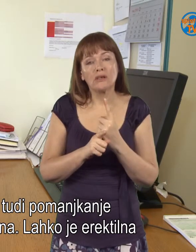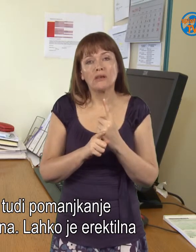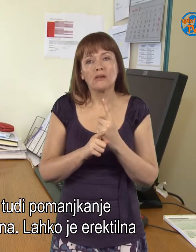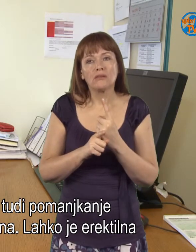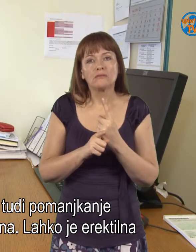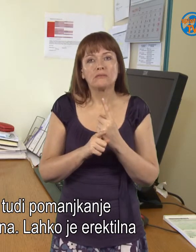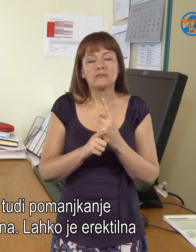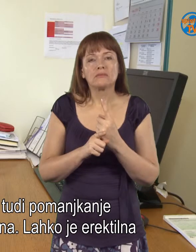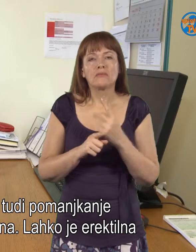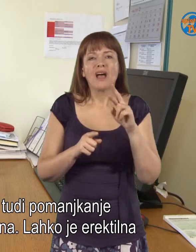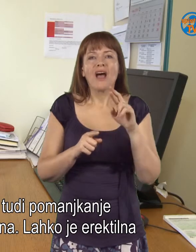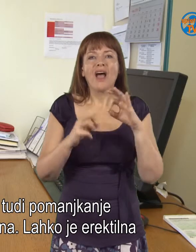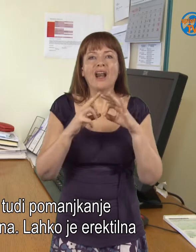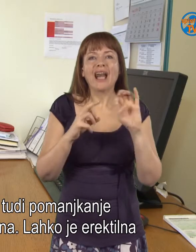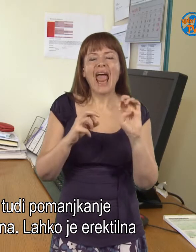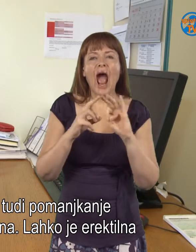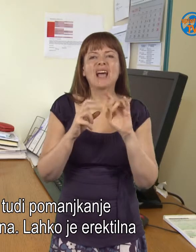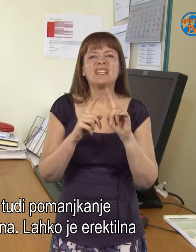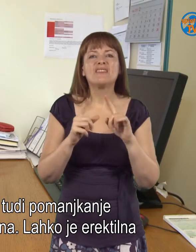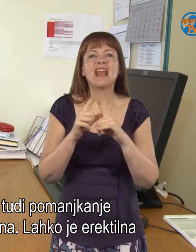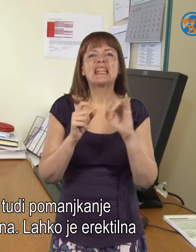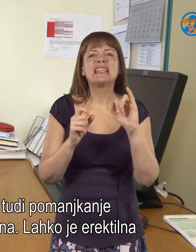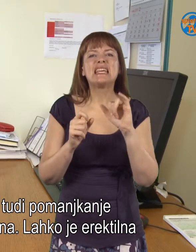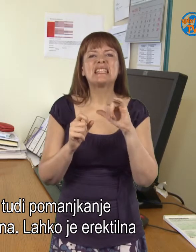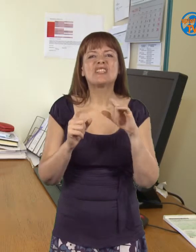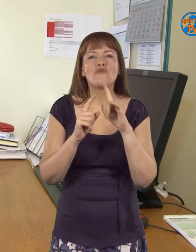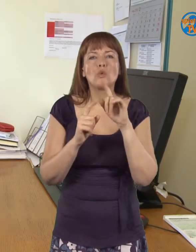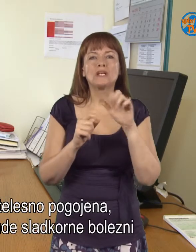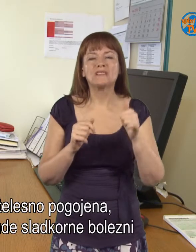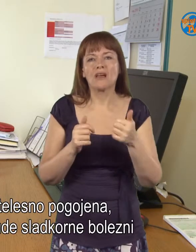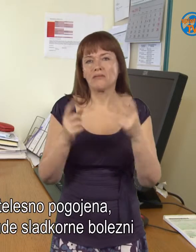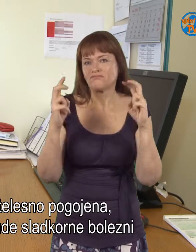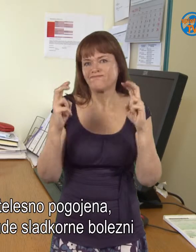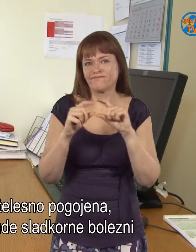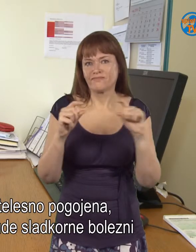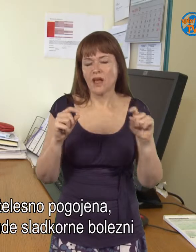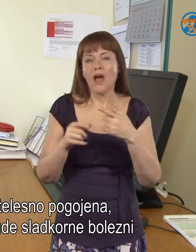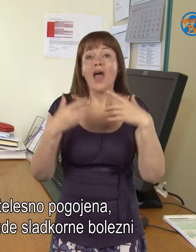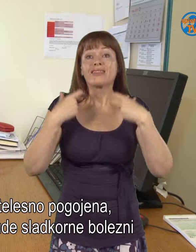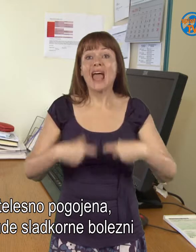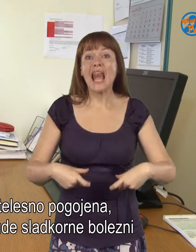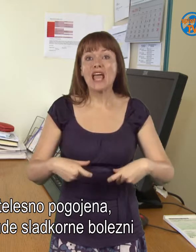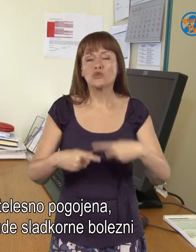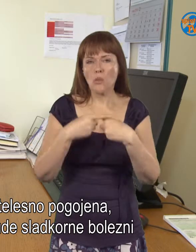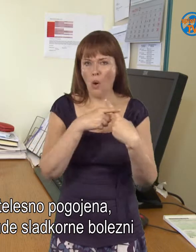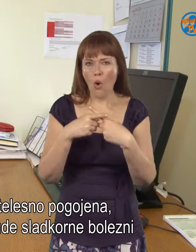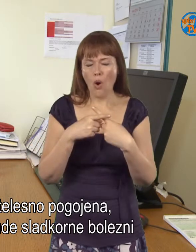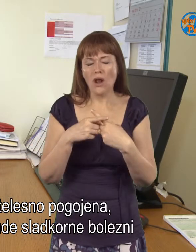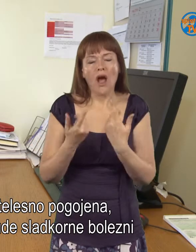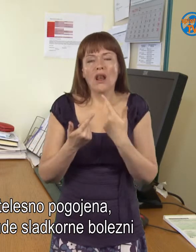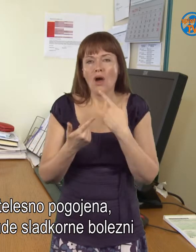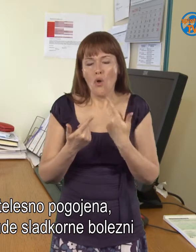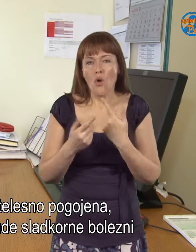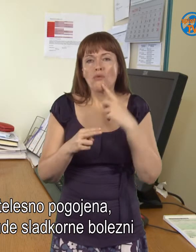pač erektilna disfunkcija, tudi telesno pogojena, na primer zaradi